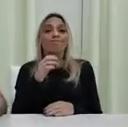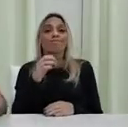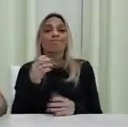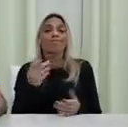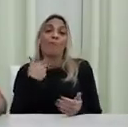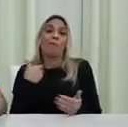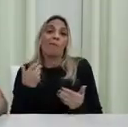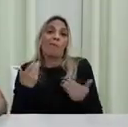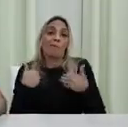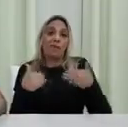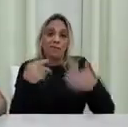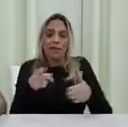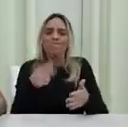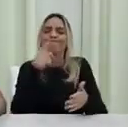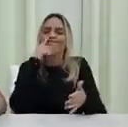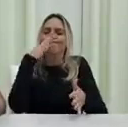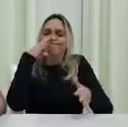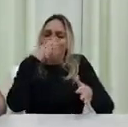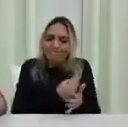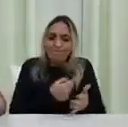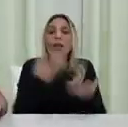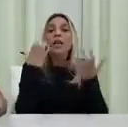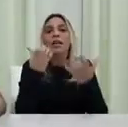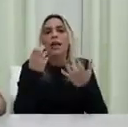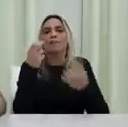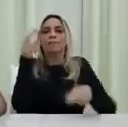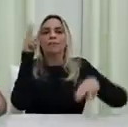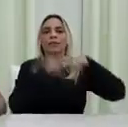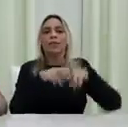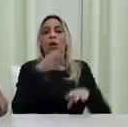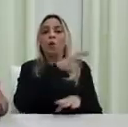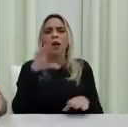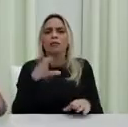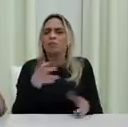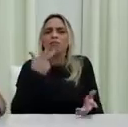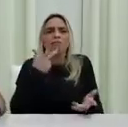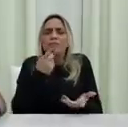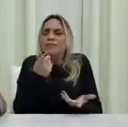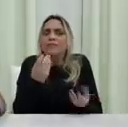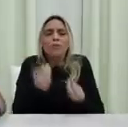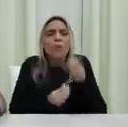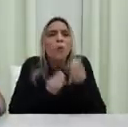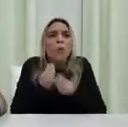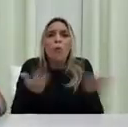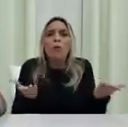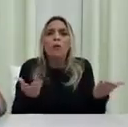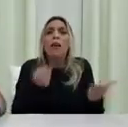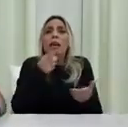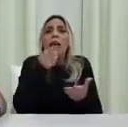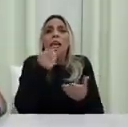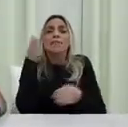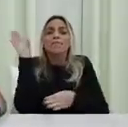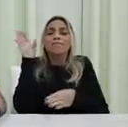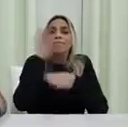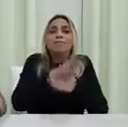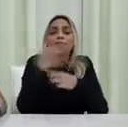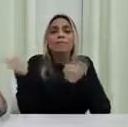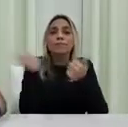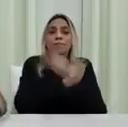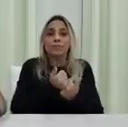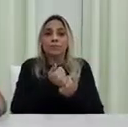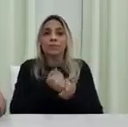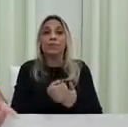de Minas Gerais teima em colocar o cunhado da Ana Hickman num tribunal de júri. Não tem cabimento isso. Tá? Aí o que acontece?